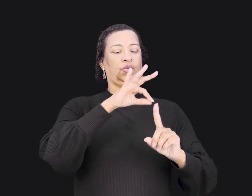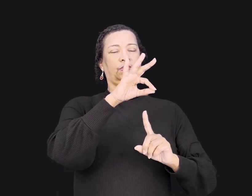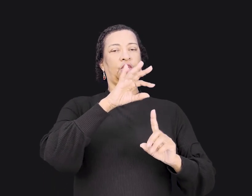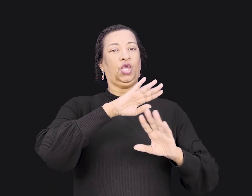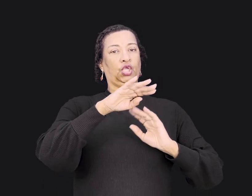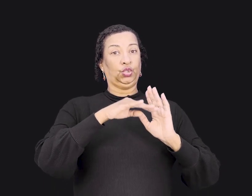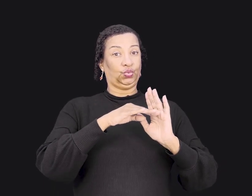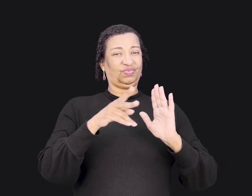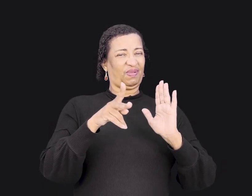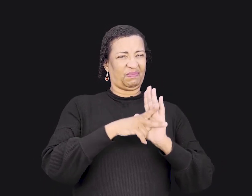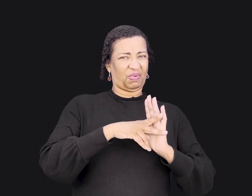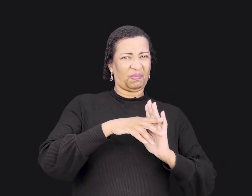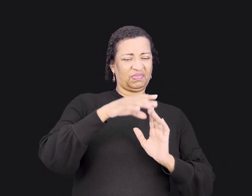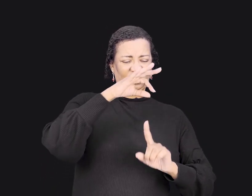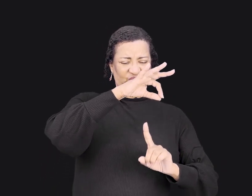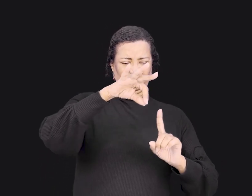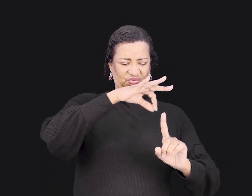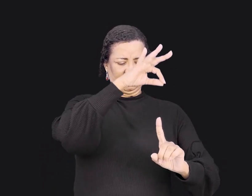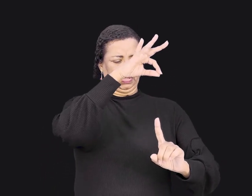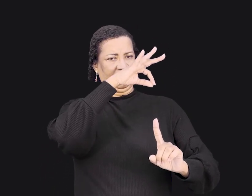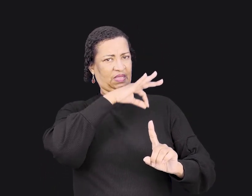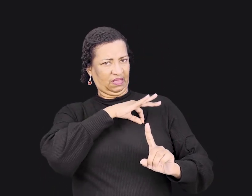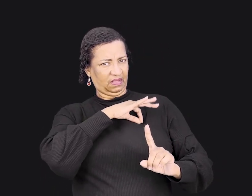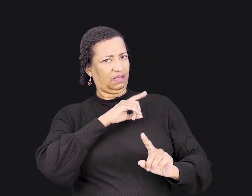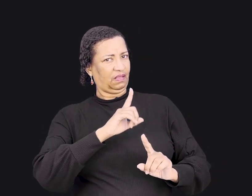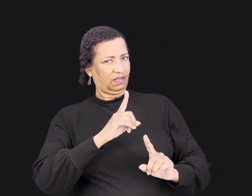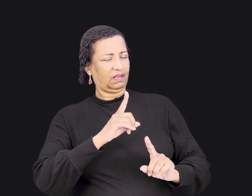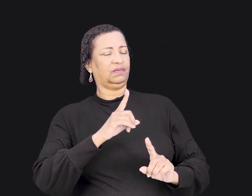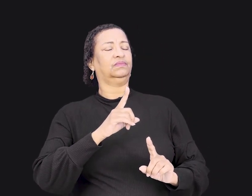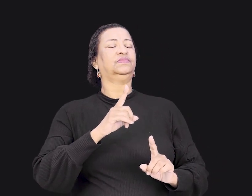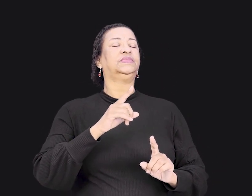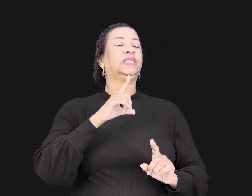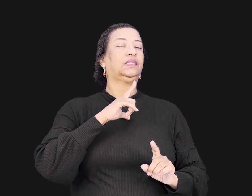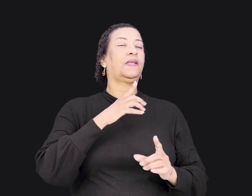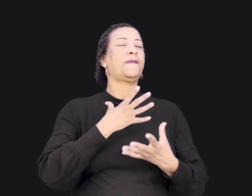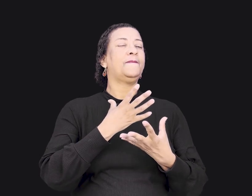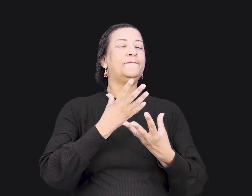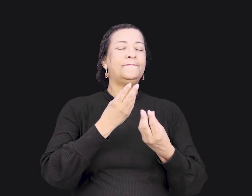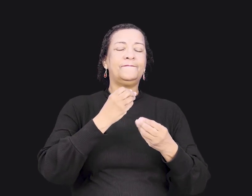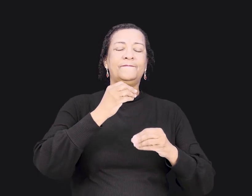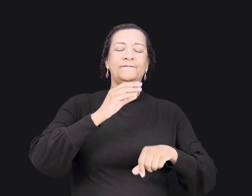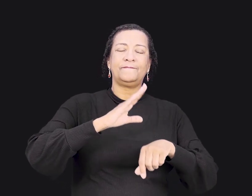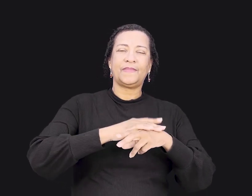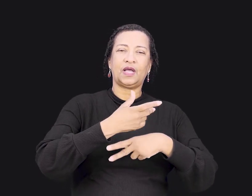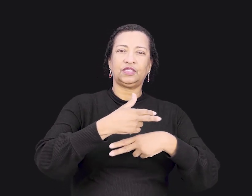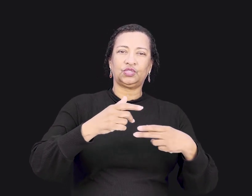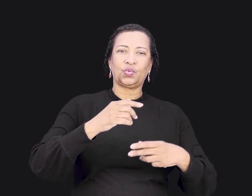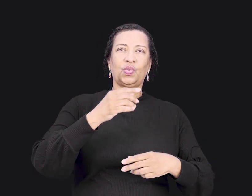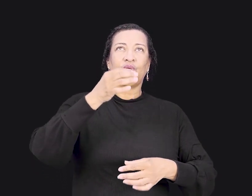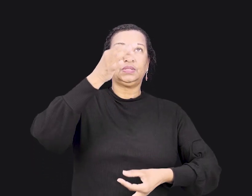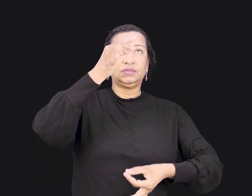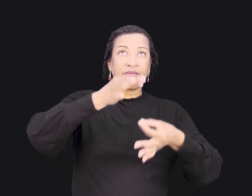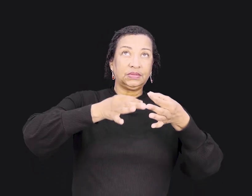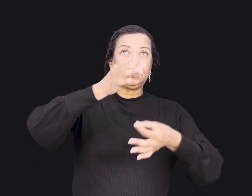espiritual vem do Espírito Santo. Como disse o filósofo, existe muito mais entre o céu e a terra do que supõe a nossa vã